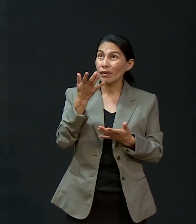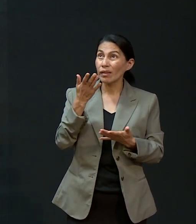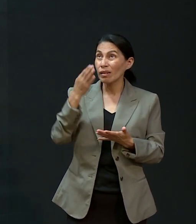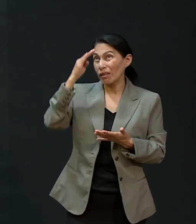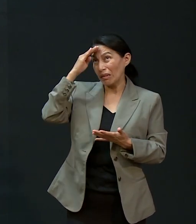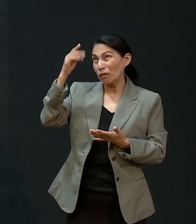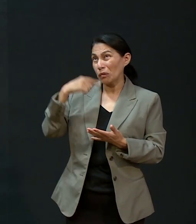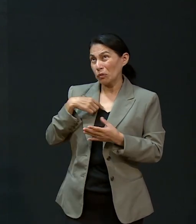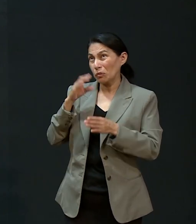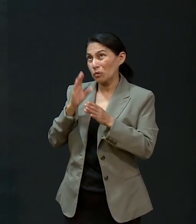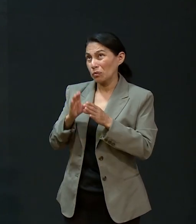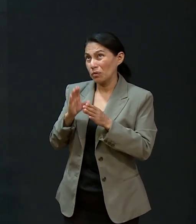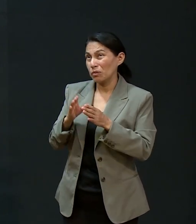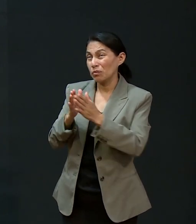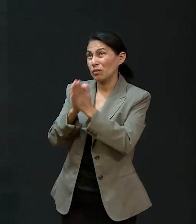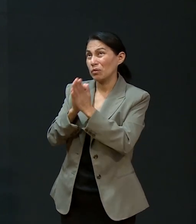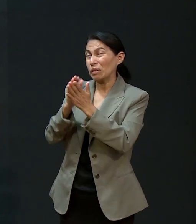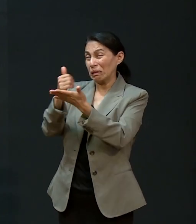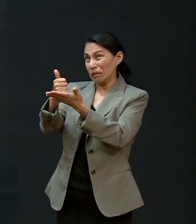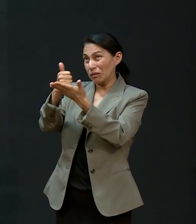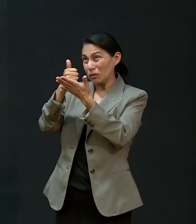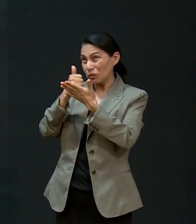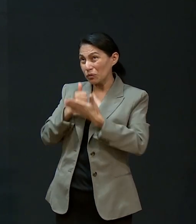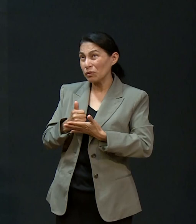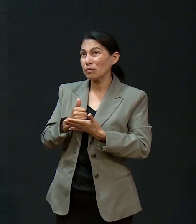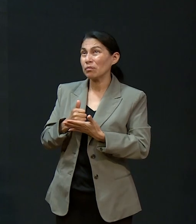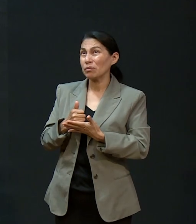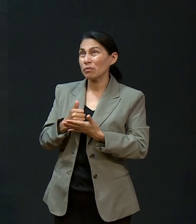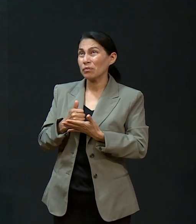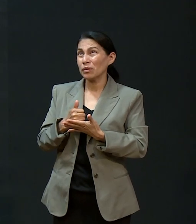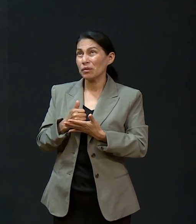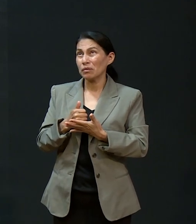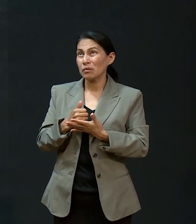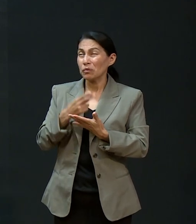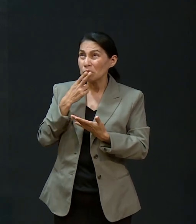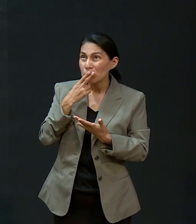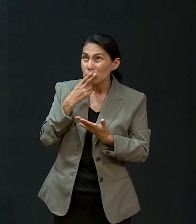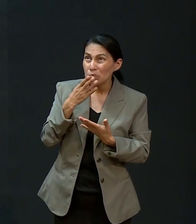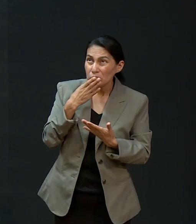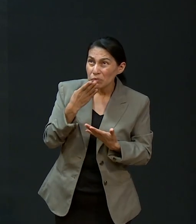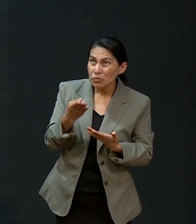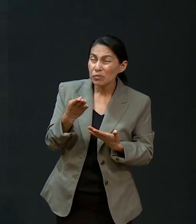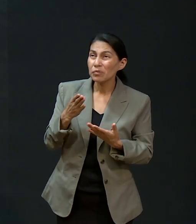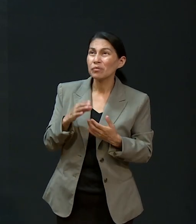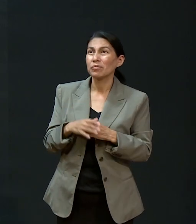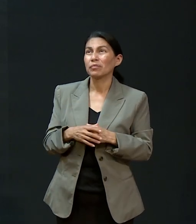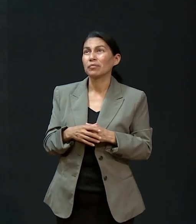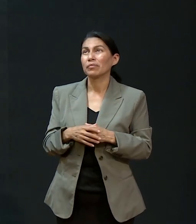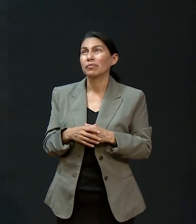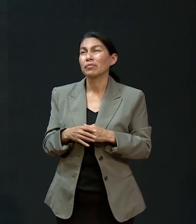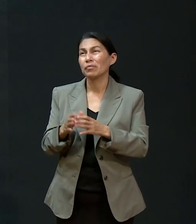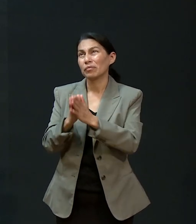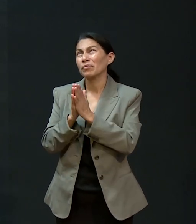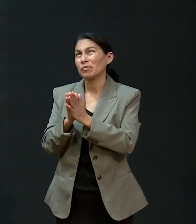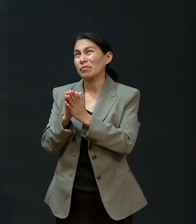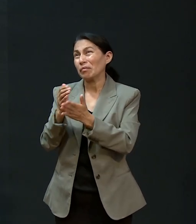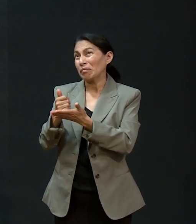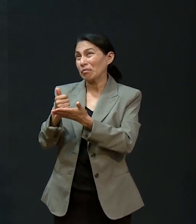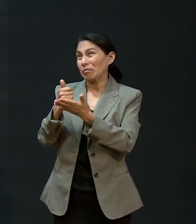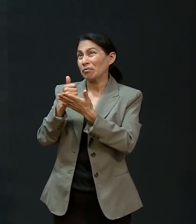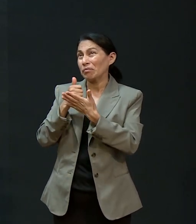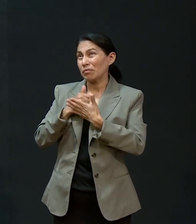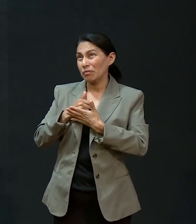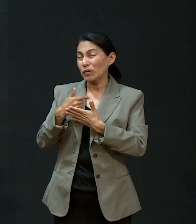muy bien Dios, voy a ser yo mi parte, tú ayúdame a ser de buen uso, pero